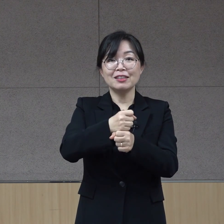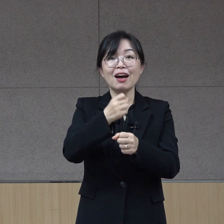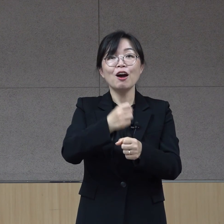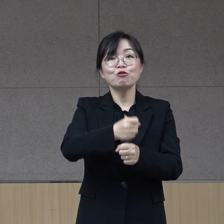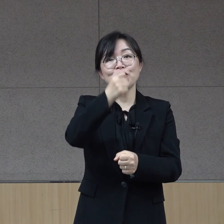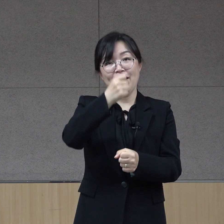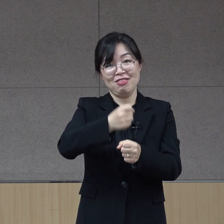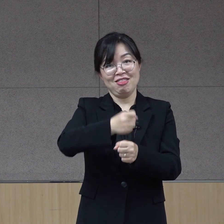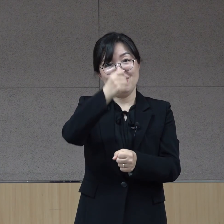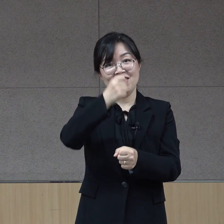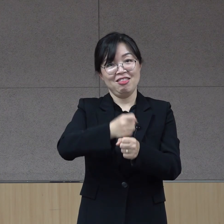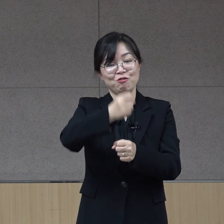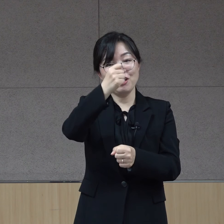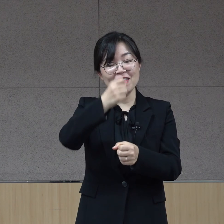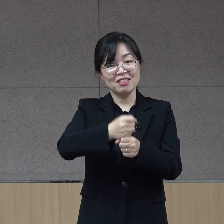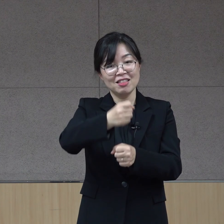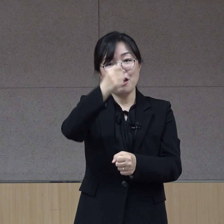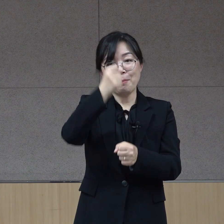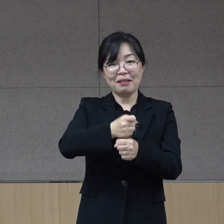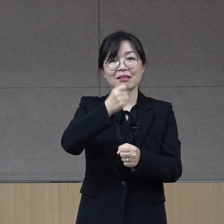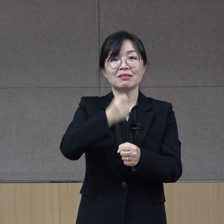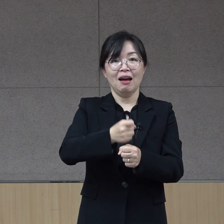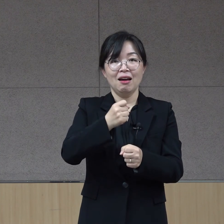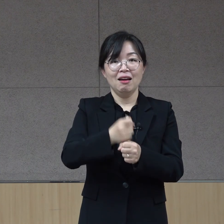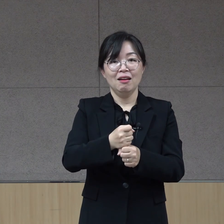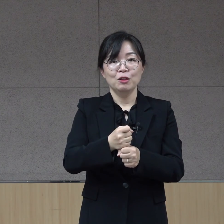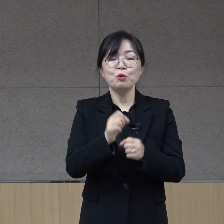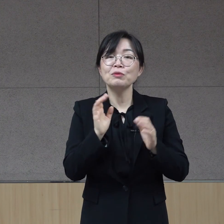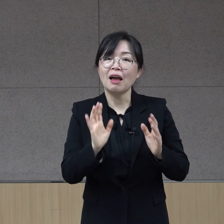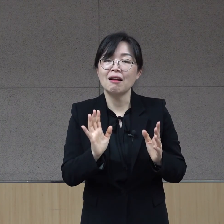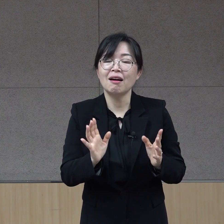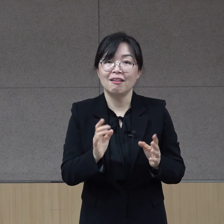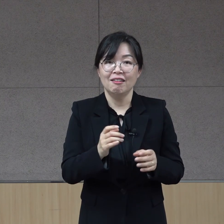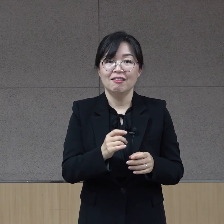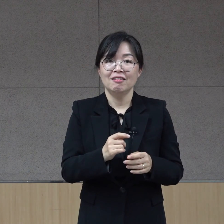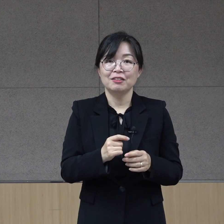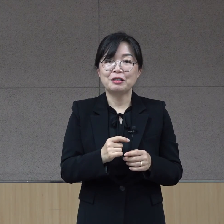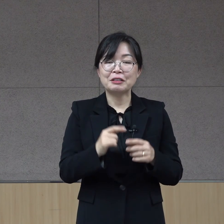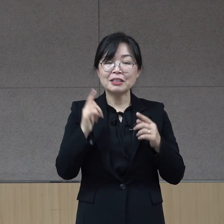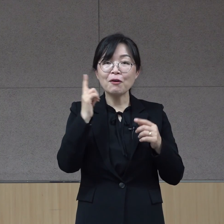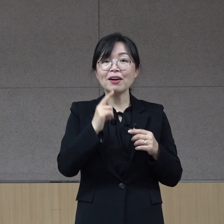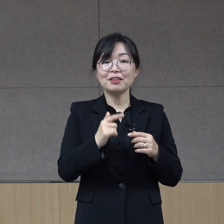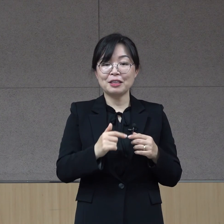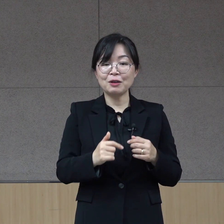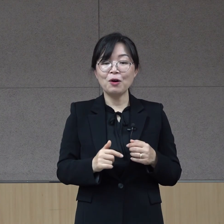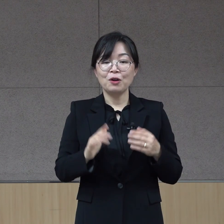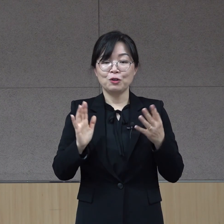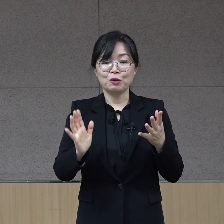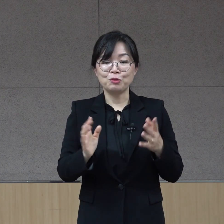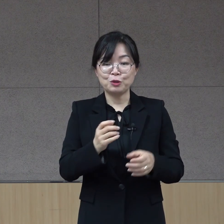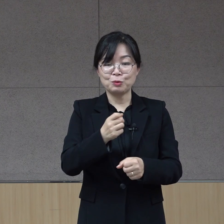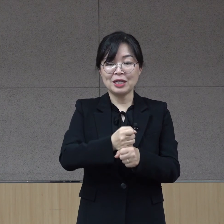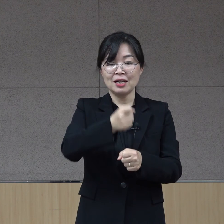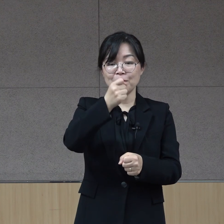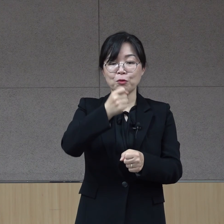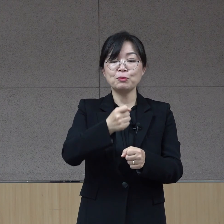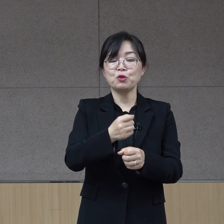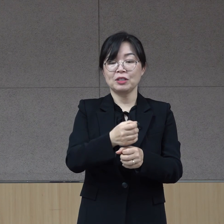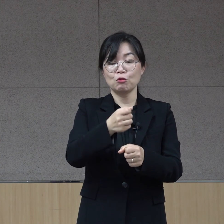만들다, 우산, 만들다. 좀 달라요. 그 상황에 대해서 여러분이 좀 잘 보시면 좋을 것 같아요.